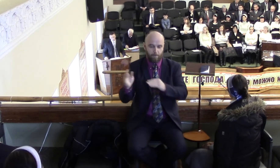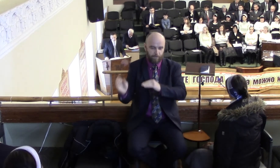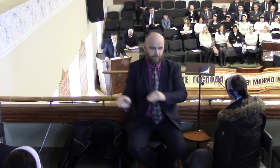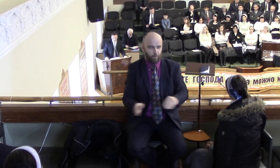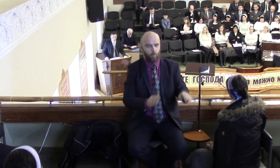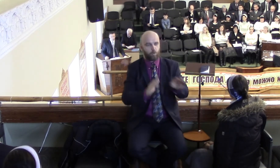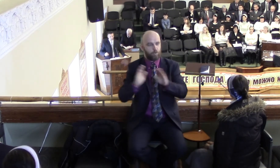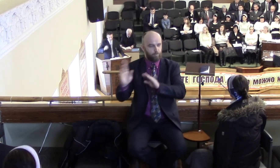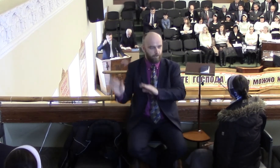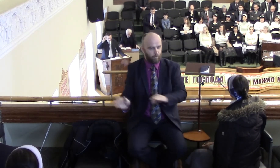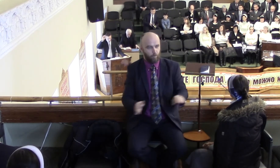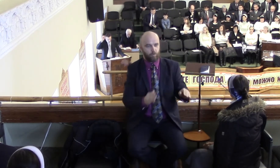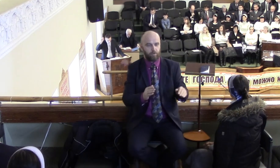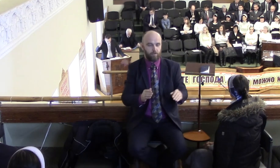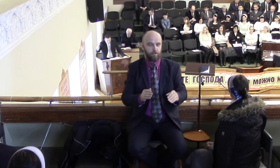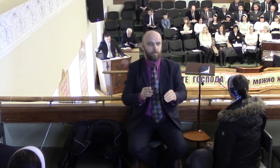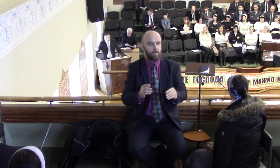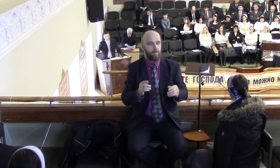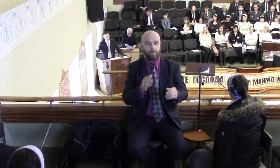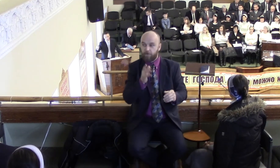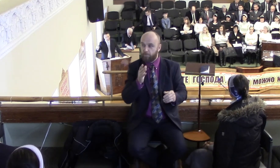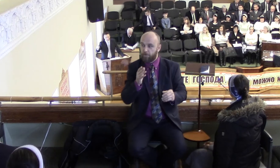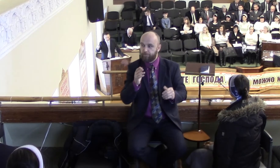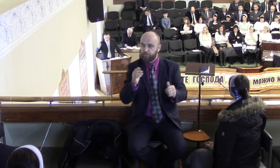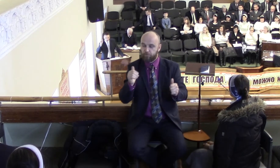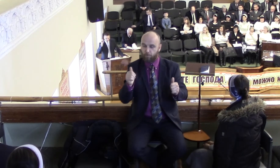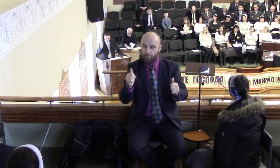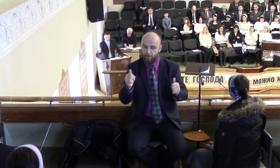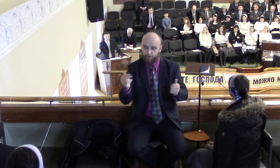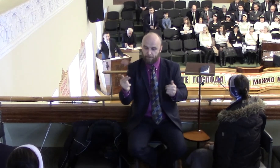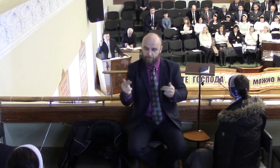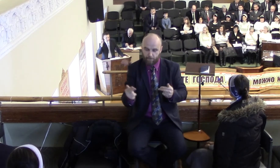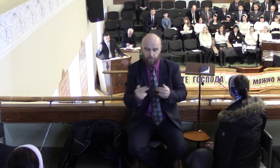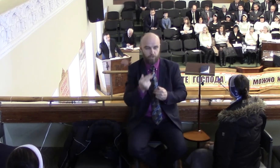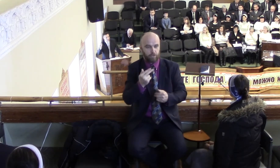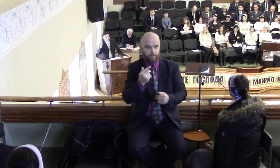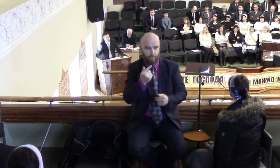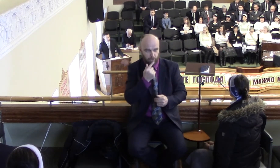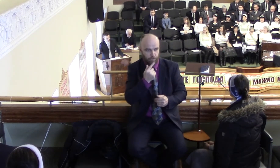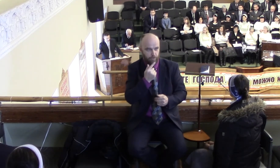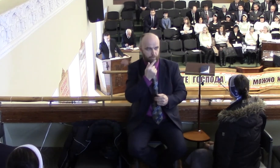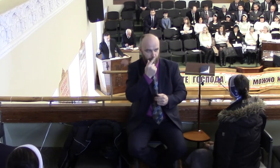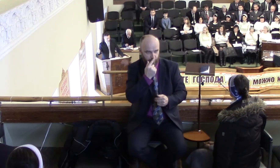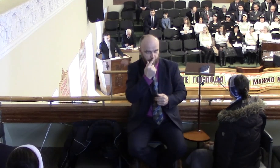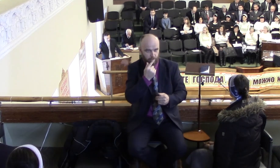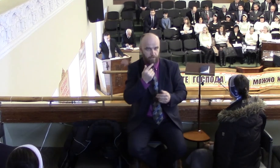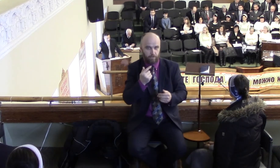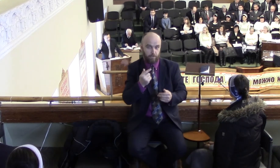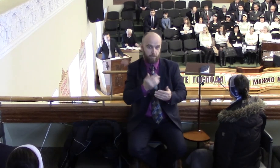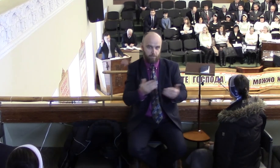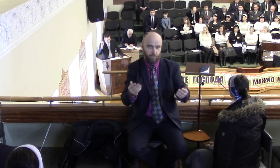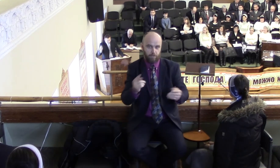привилегия спасенного человека, что уже на земле начала свой разбег жизнь вечная.